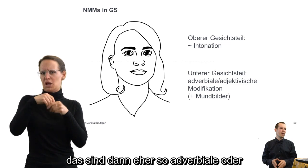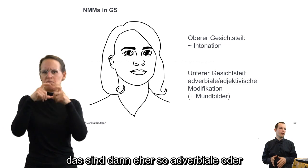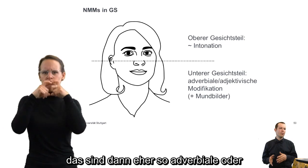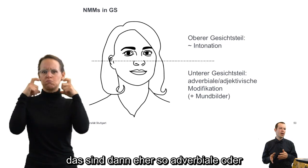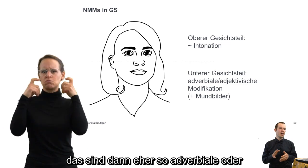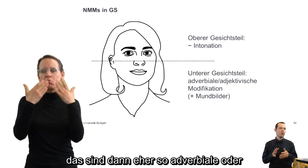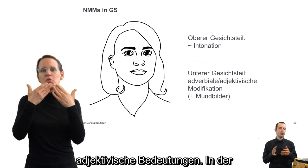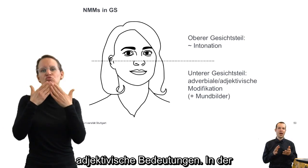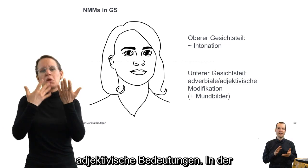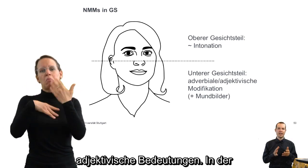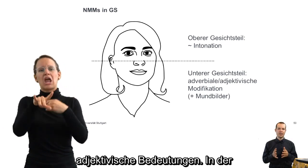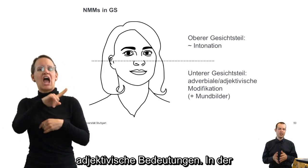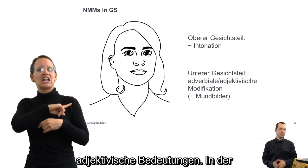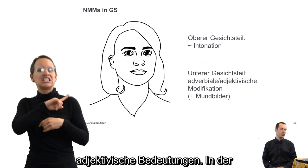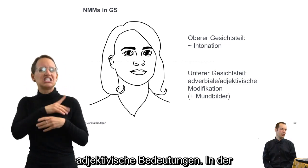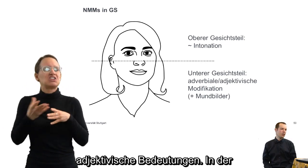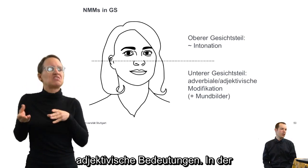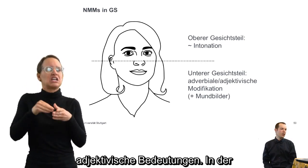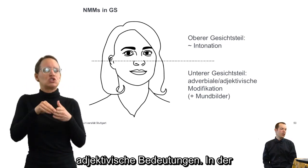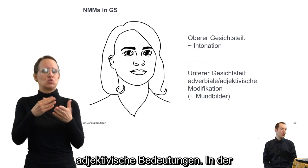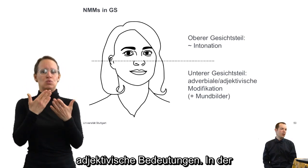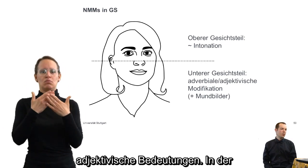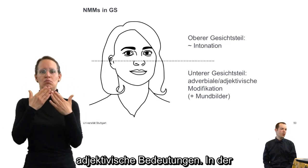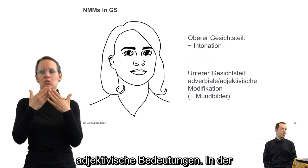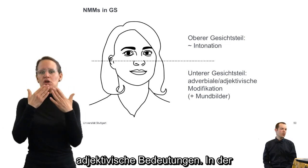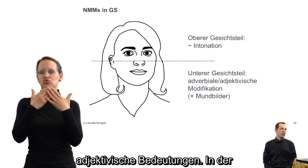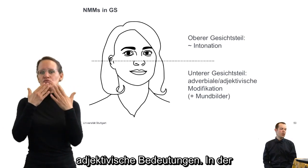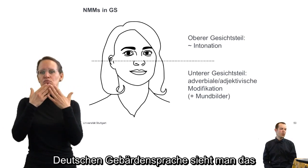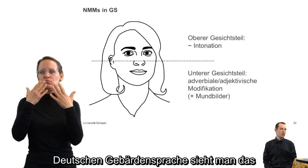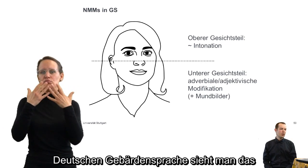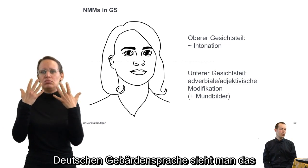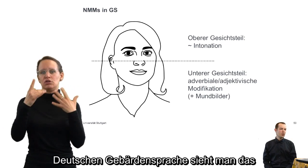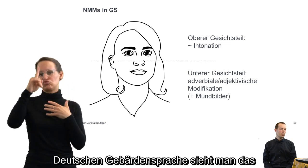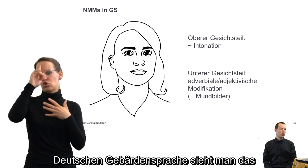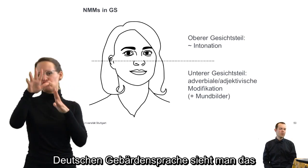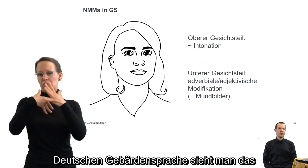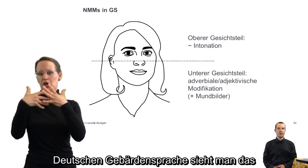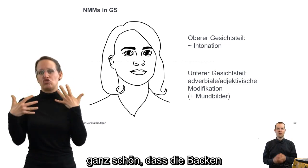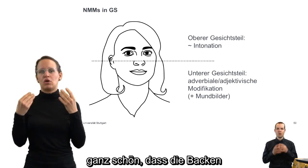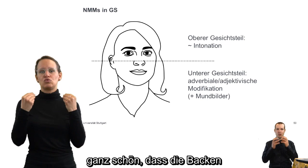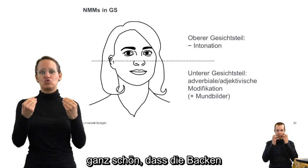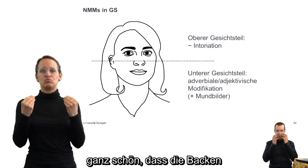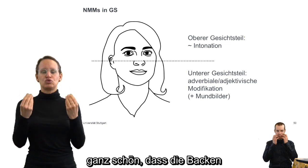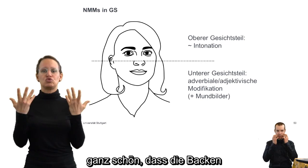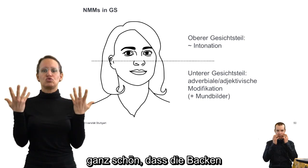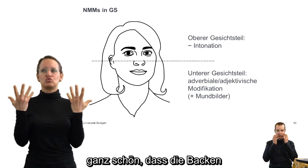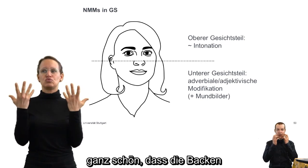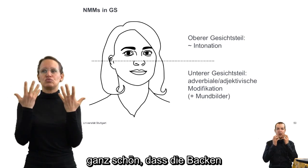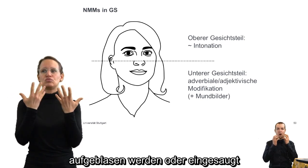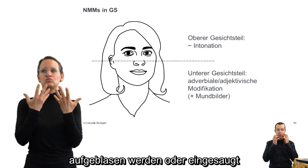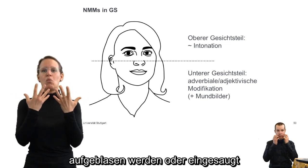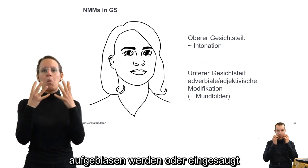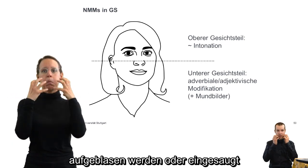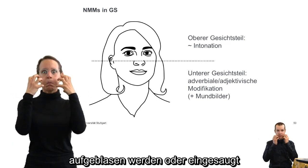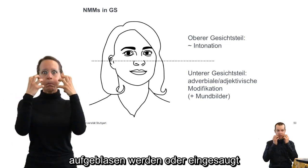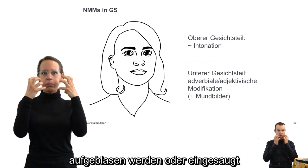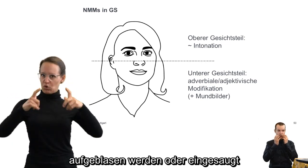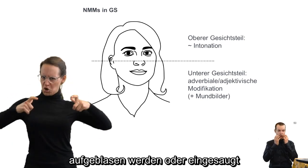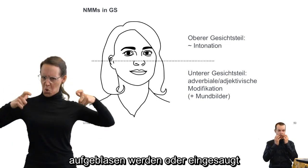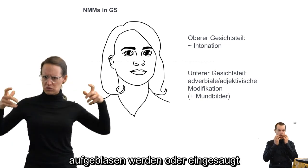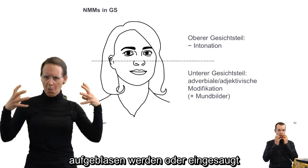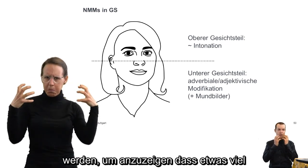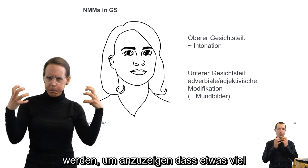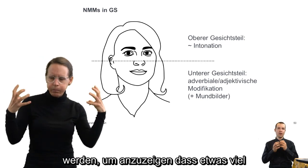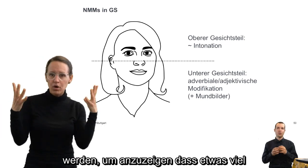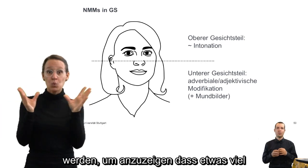dann eher so adverbiale oder adjektivische Bedeutungen. der deutschen Gebärdensprache sieht man das ganz schön, dass man oft die Backen aufgeblasen werden